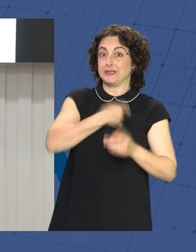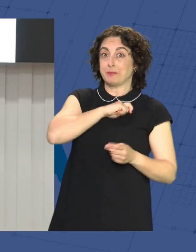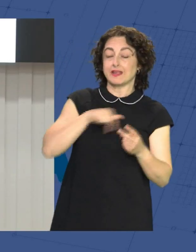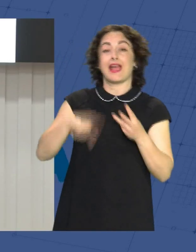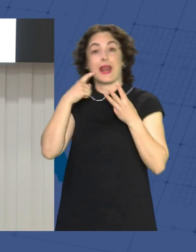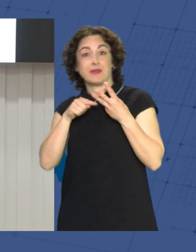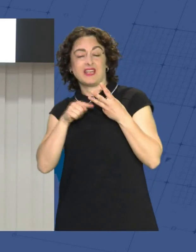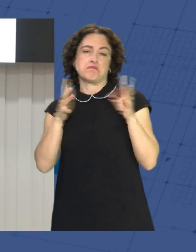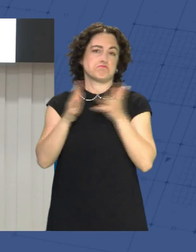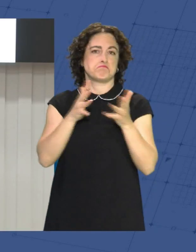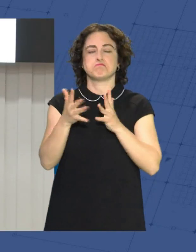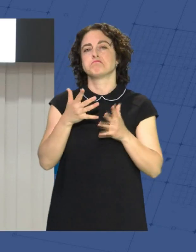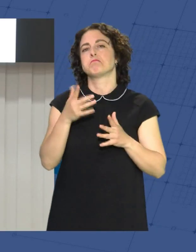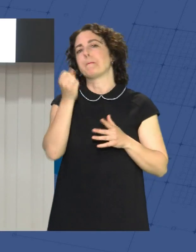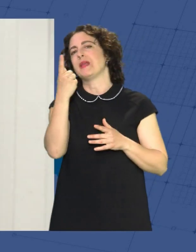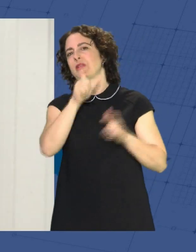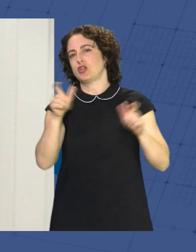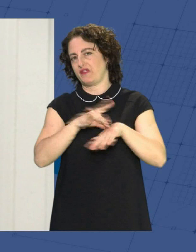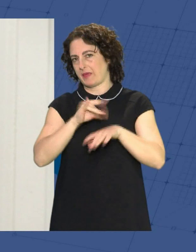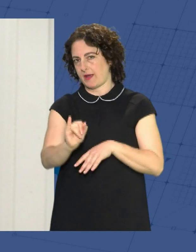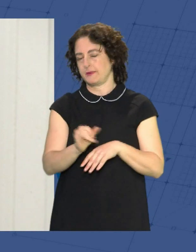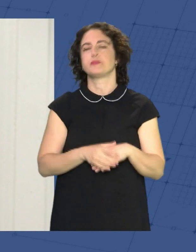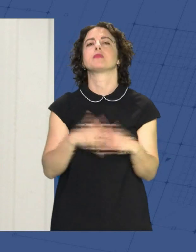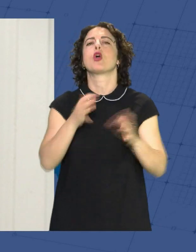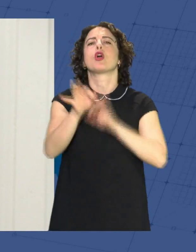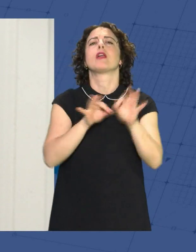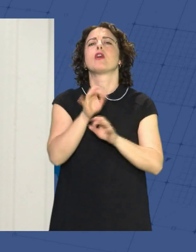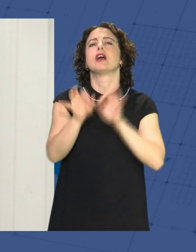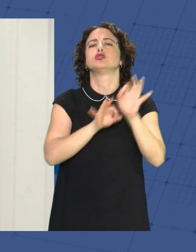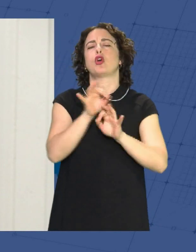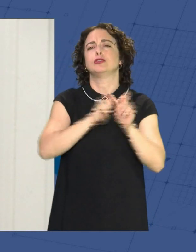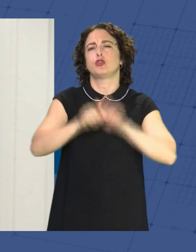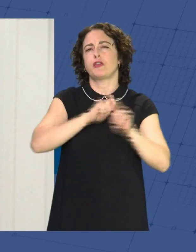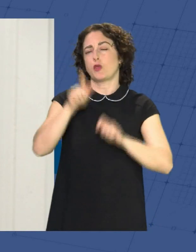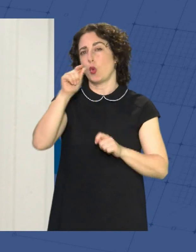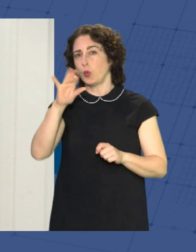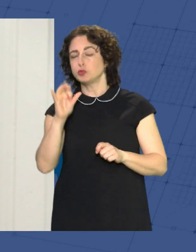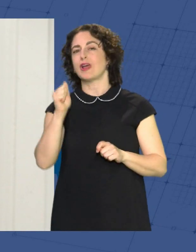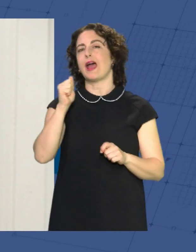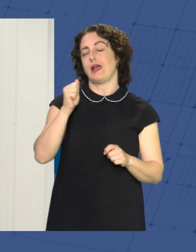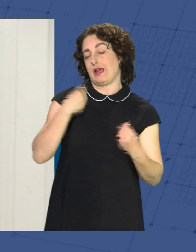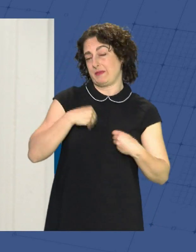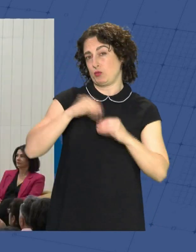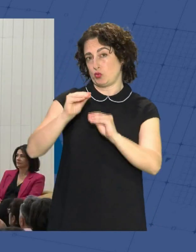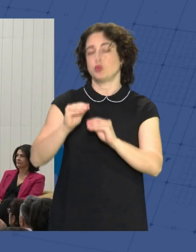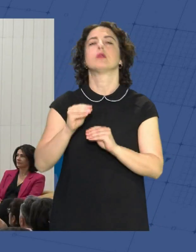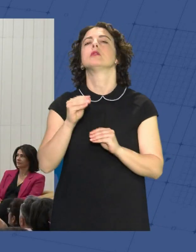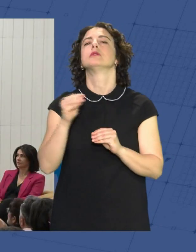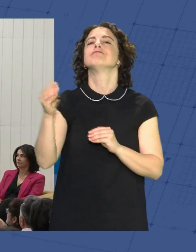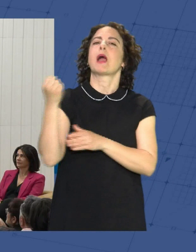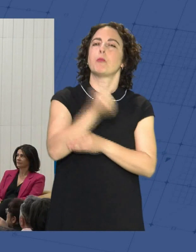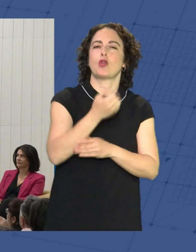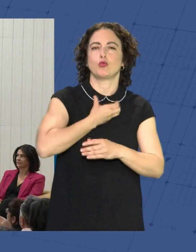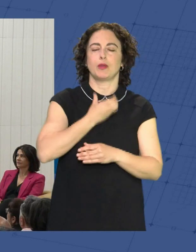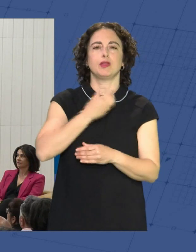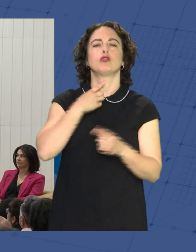Almería se estima que puede haber 1.000 personas. Organizado por la Asociación de Autos Munis y Lupus de Almería, ALAL, contó con el apoyo del Ayuntamiento de la Capital,